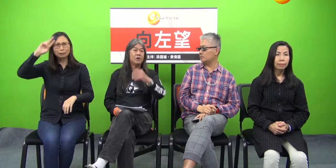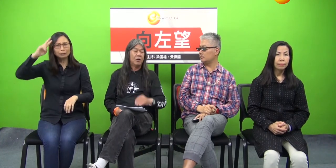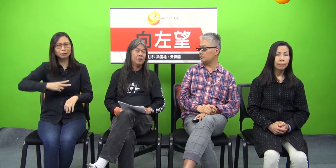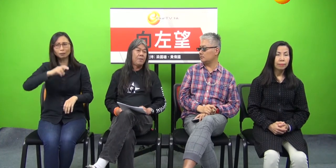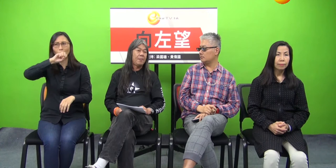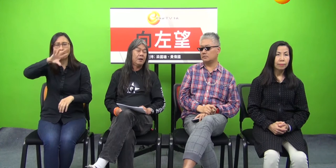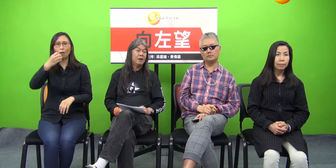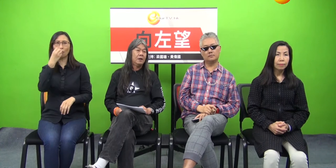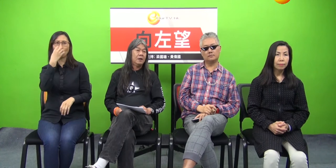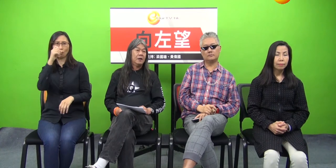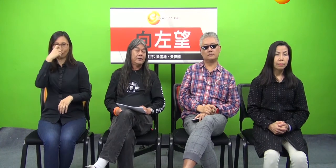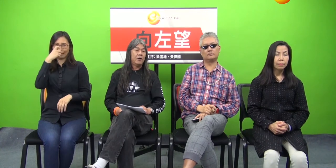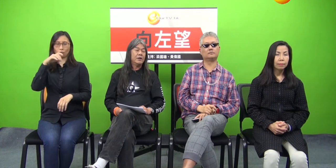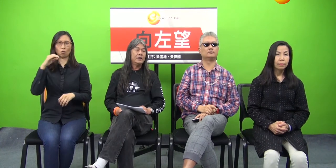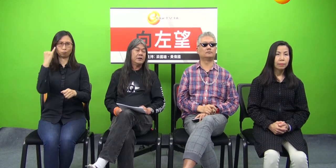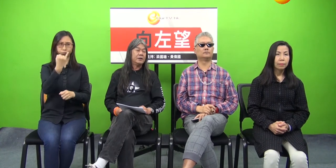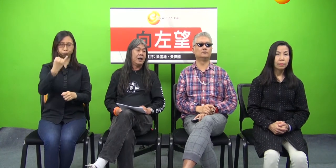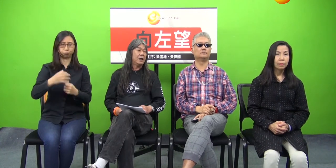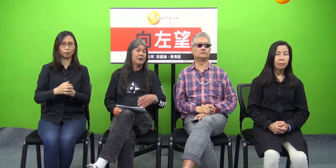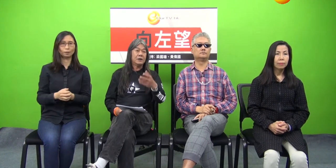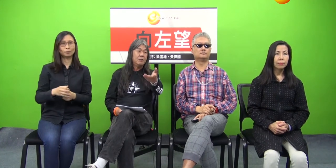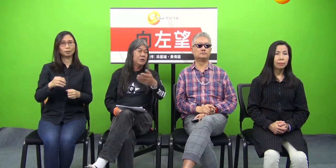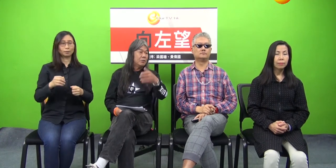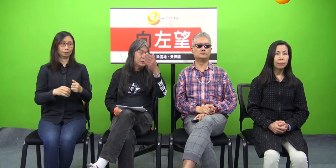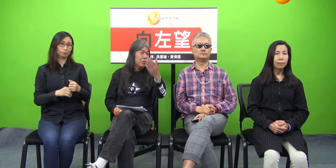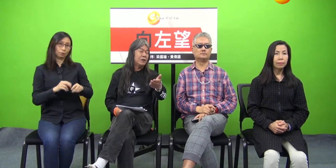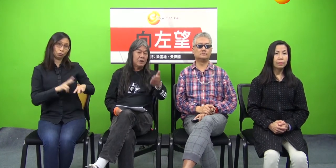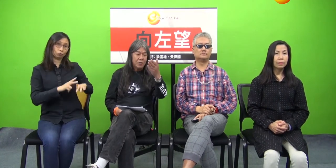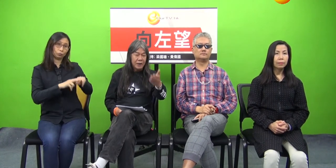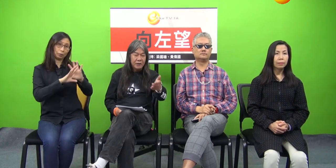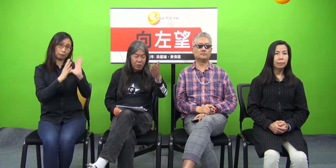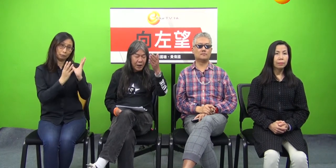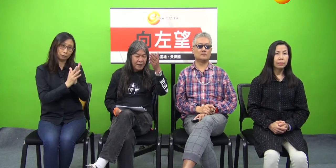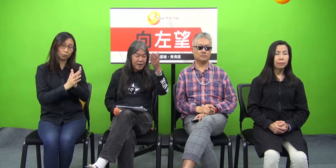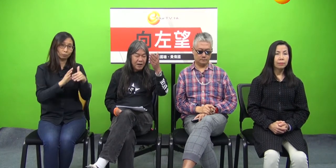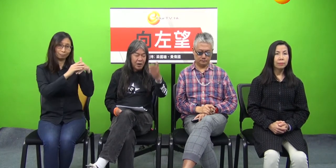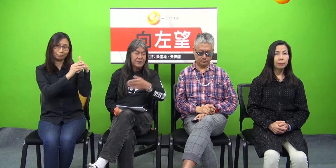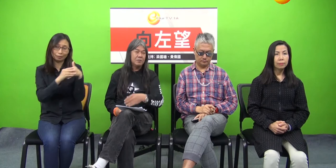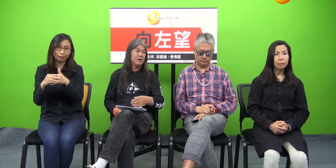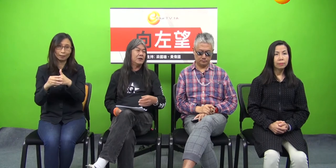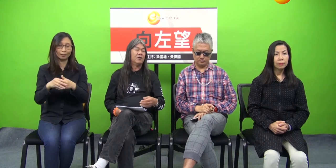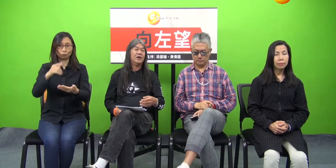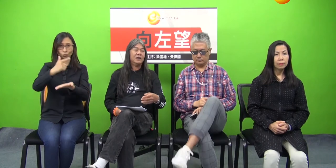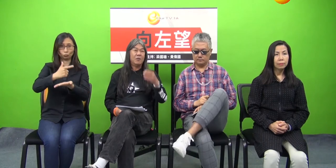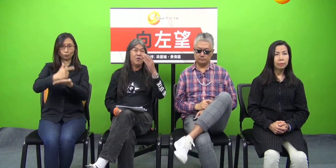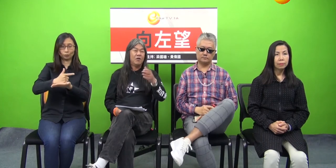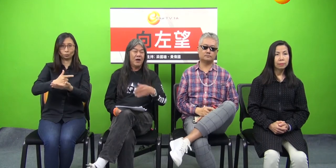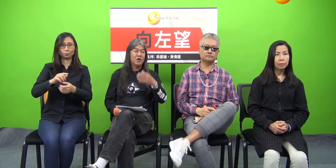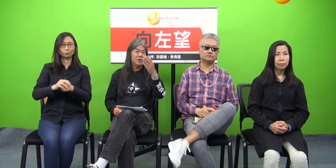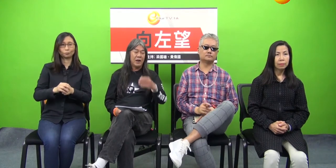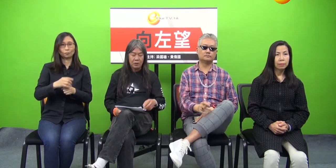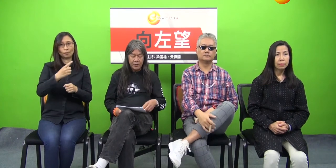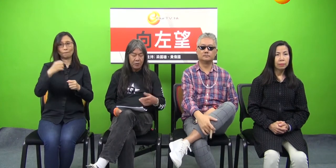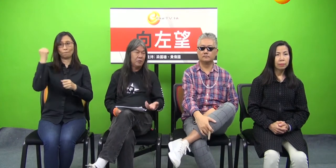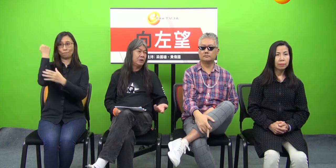產黨四項堅持之下，你根本就共產黨領導係個核心嘅時候，任何反對